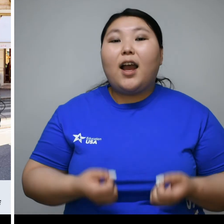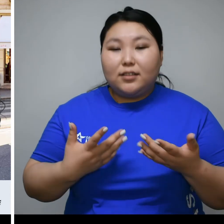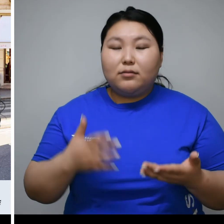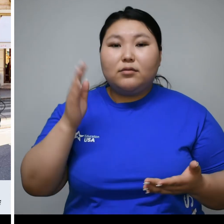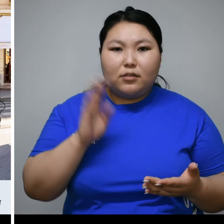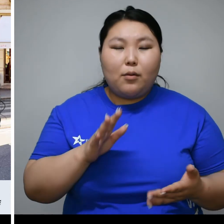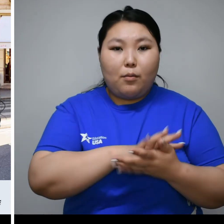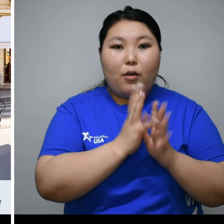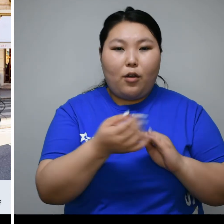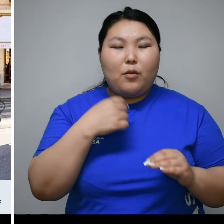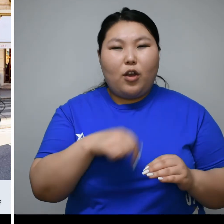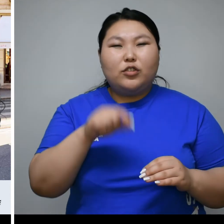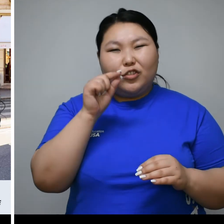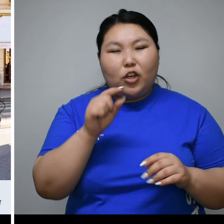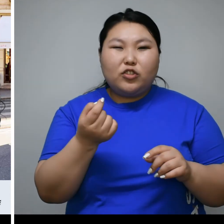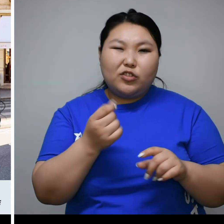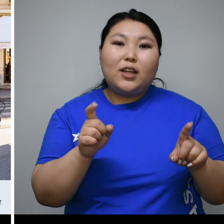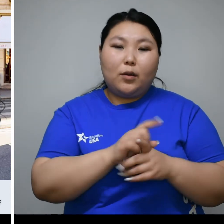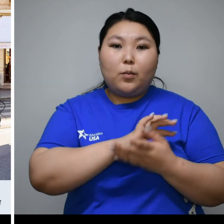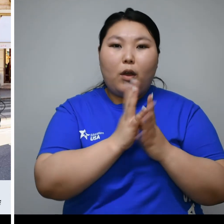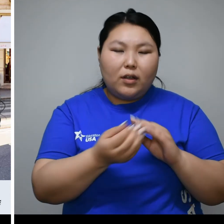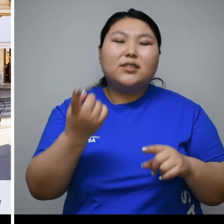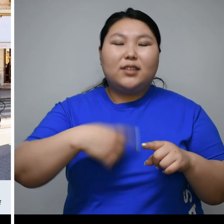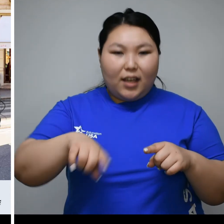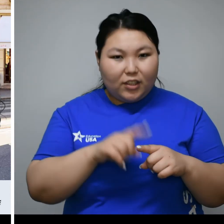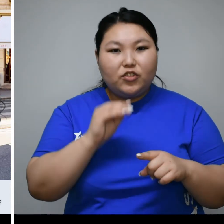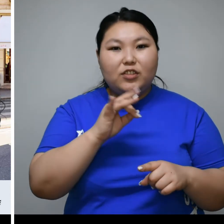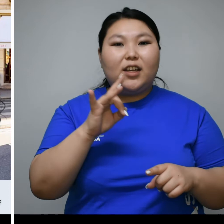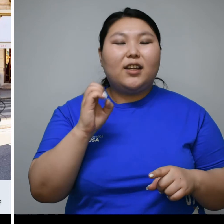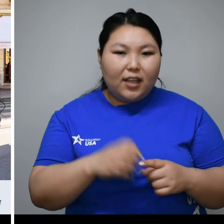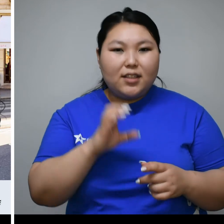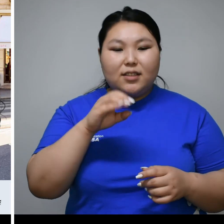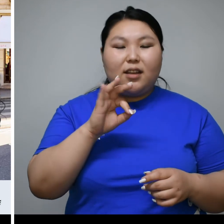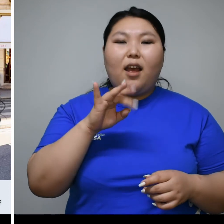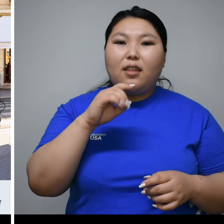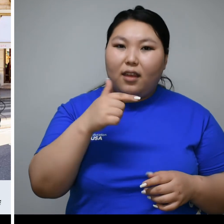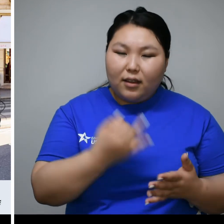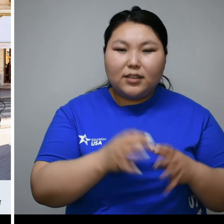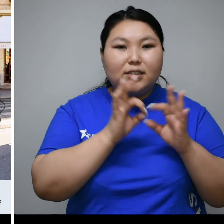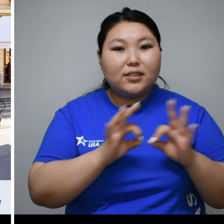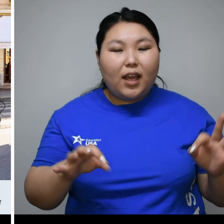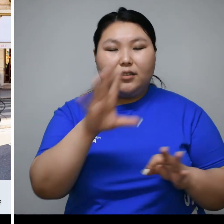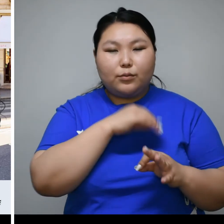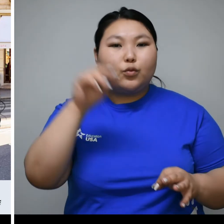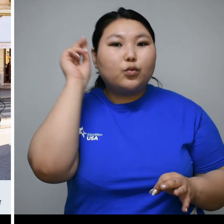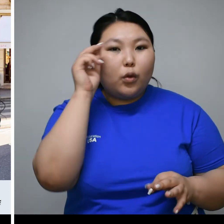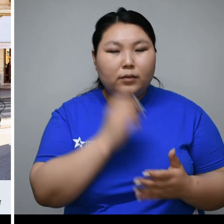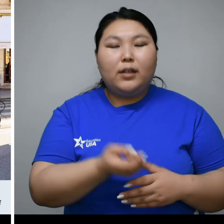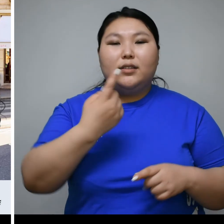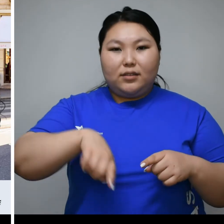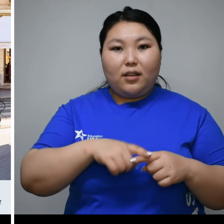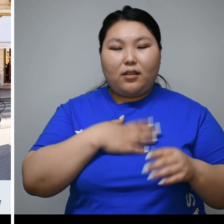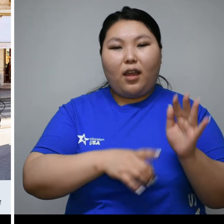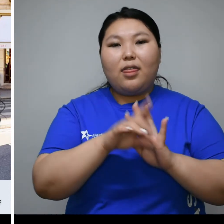шаардлага гарсан. Тийм болохоор би одоо яг жаахан төстөөч гэсэн дахиад л нөгөө GRE-ийн стратеги, ярийн ширгийн зүйлсийг одоо сурах